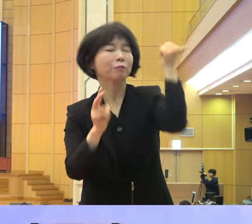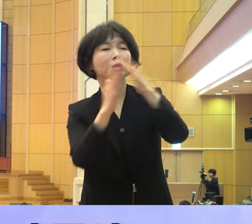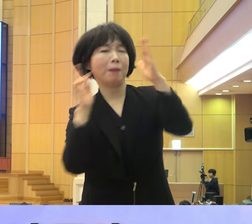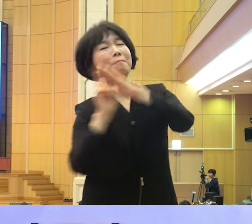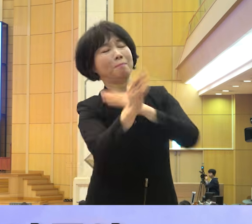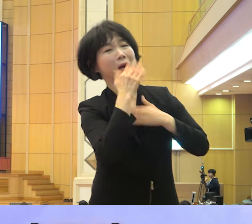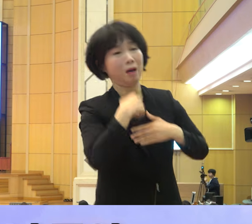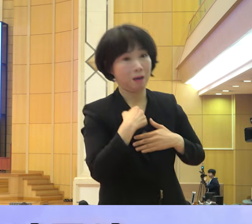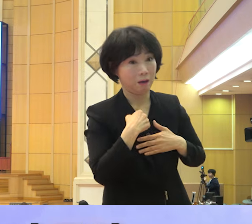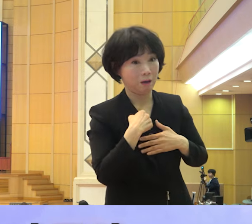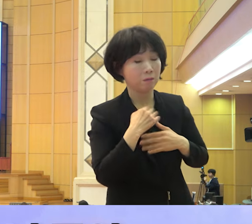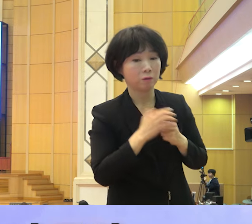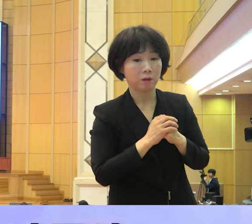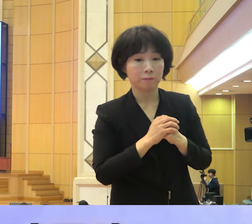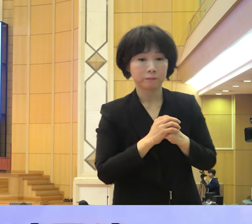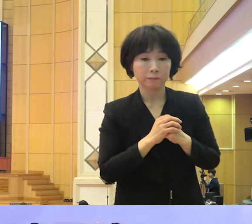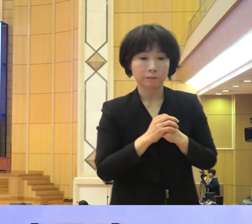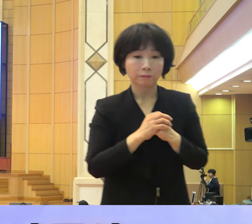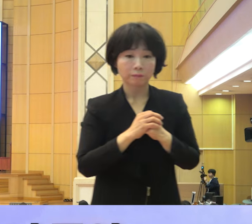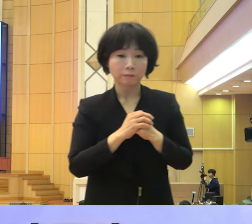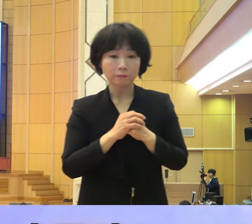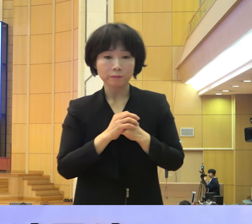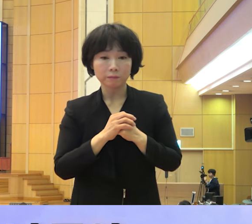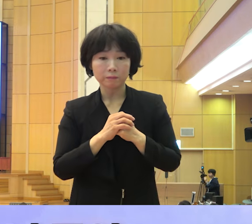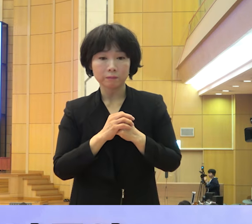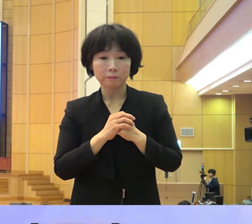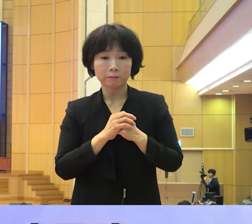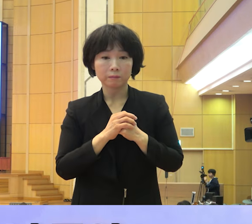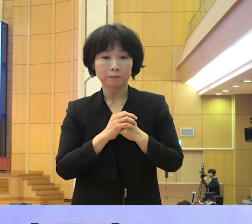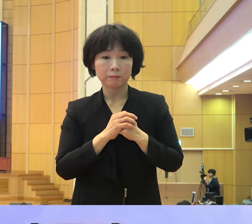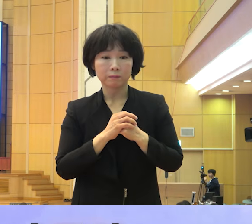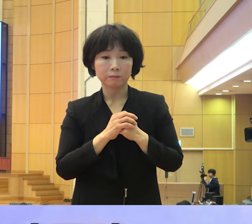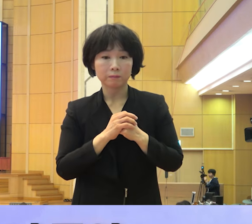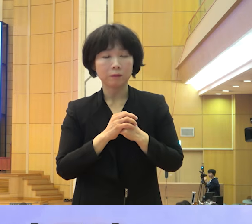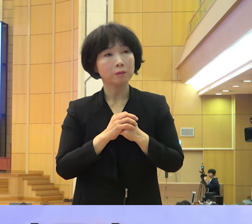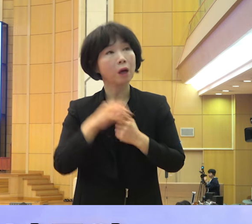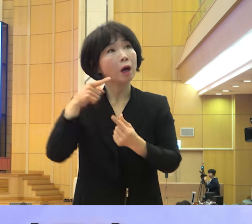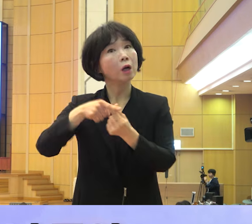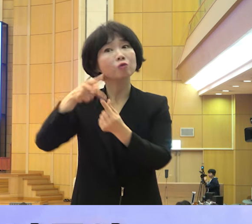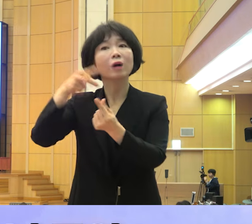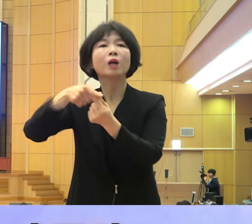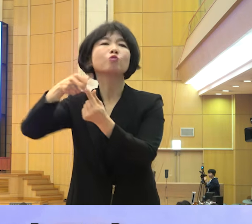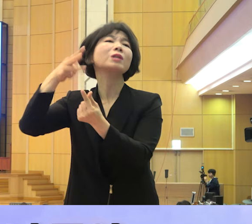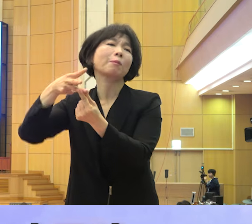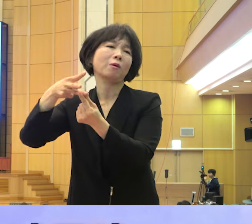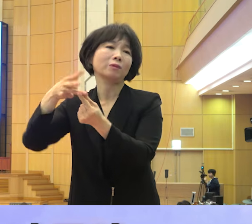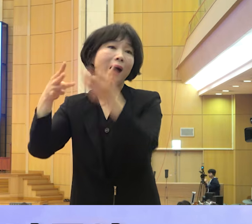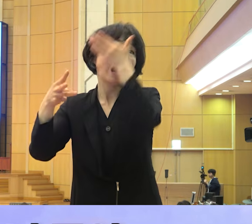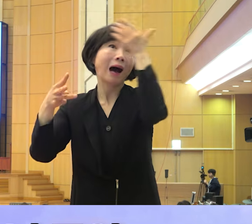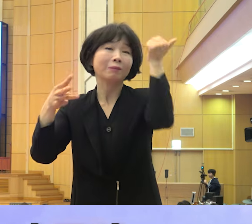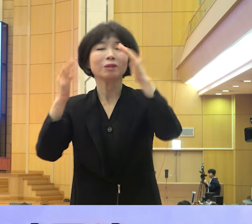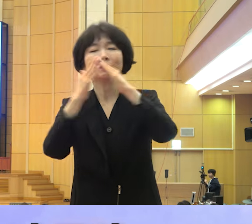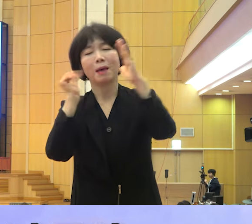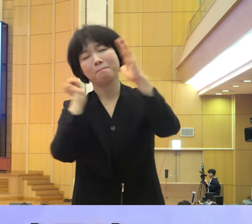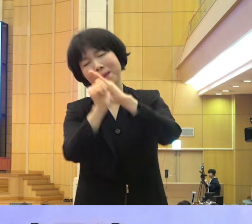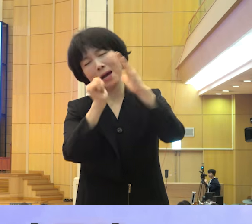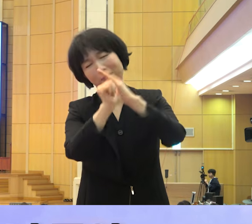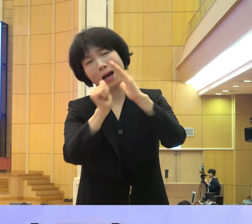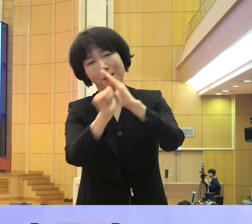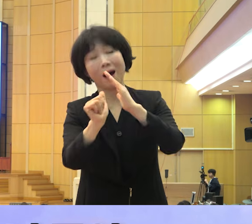말하자면 세 번째 찾아뵌 겁니다. 근데 찾아가서 인사를